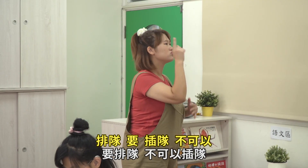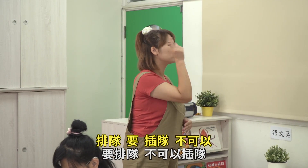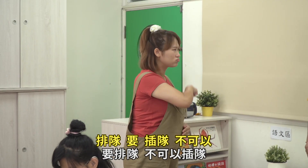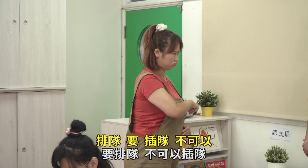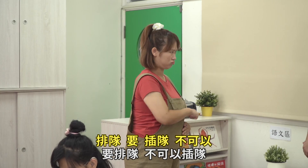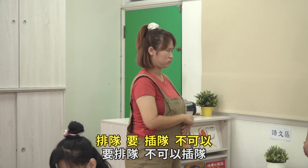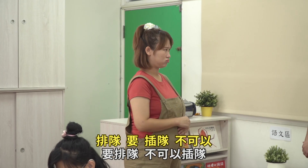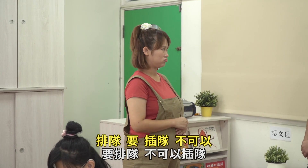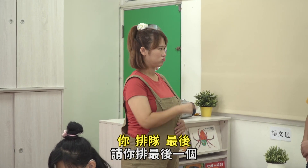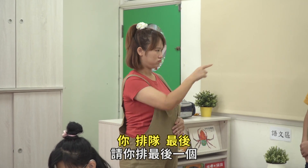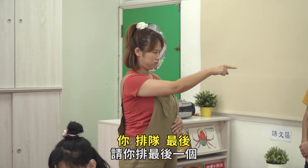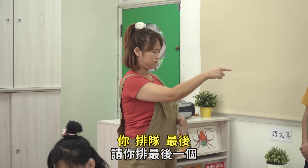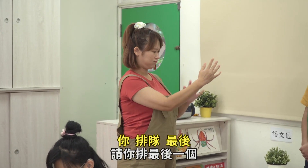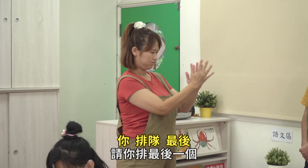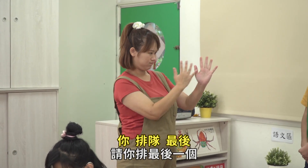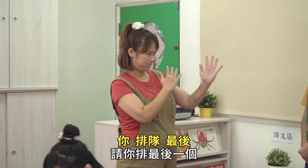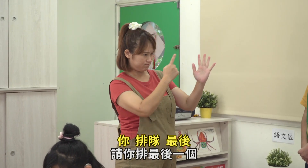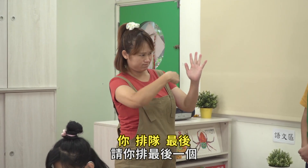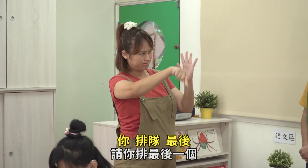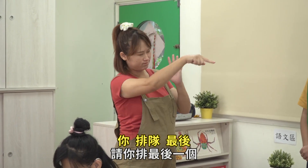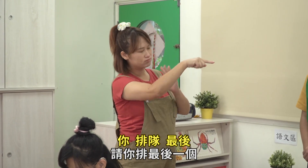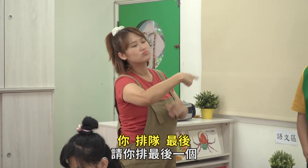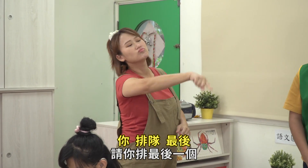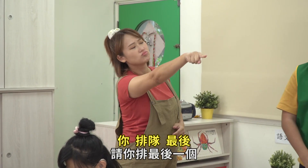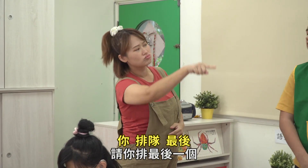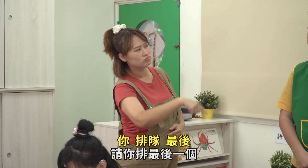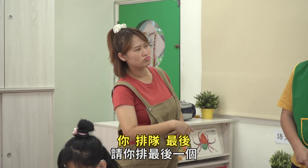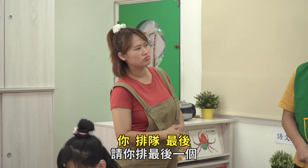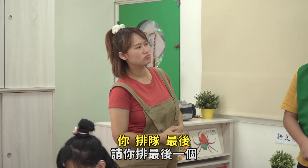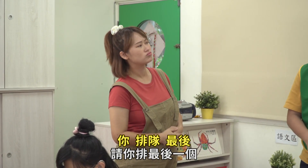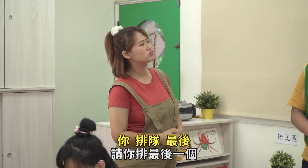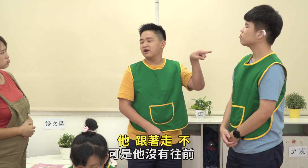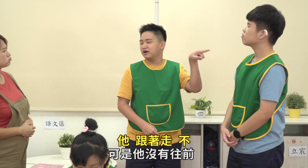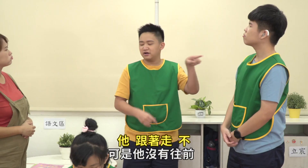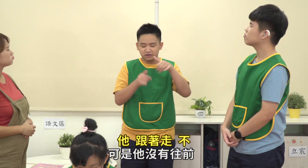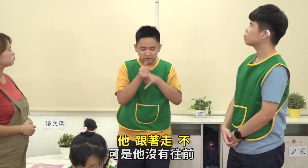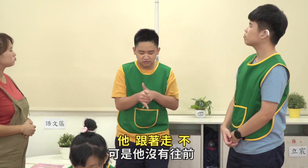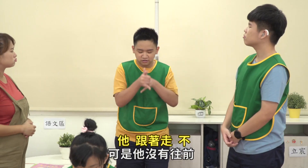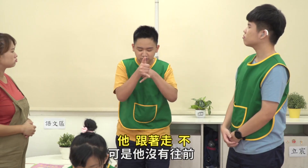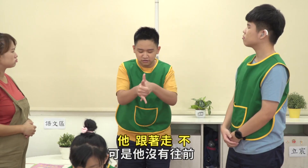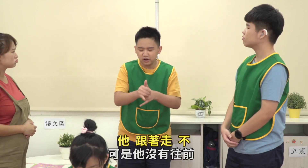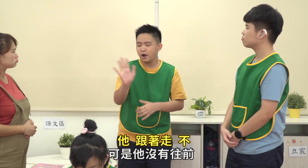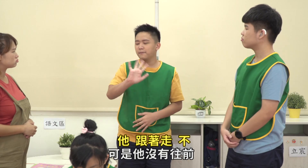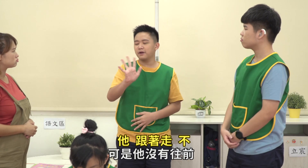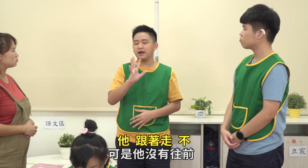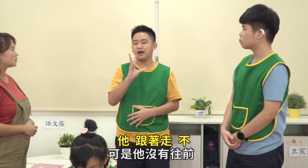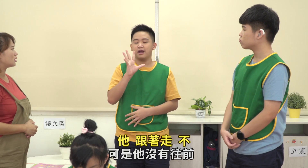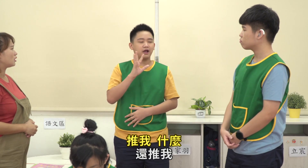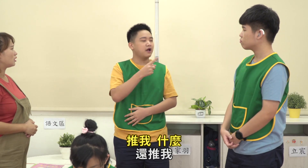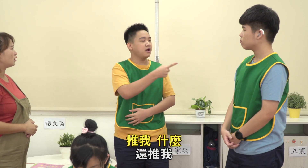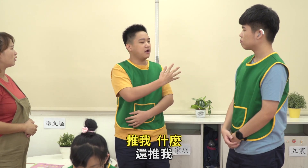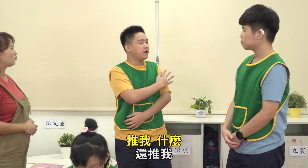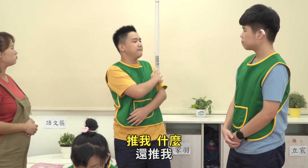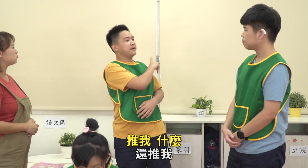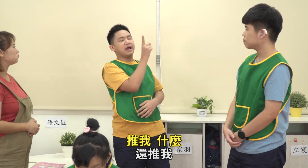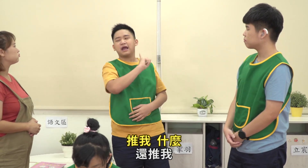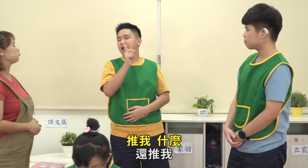以插队，请你排最后一个。 可是他没有往前，还推